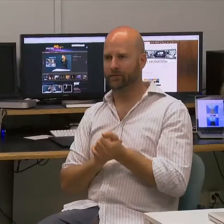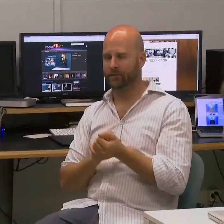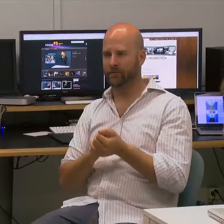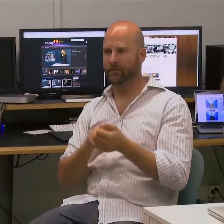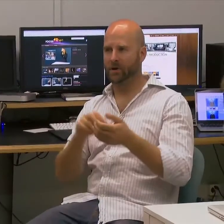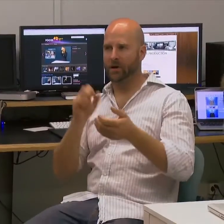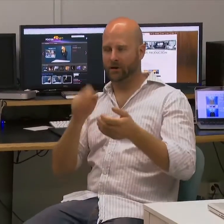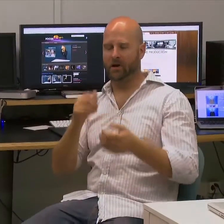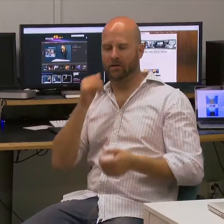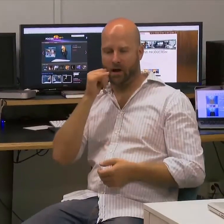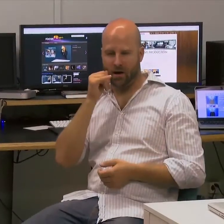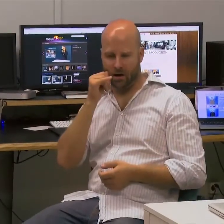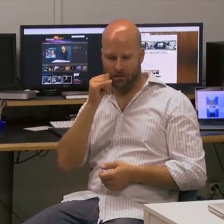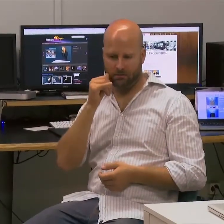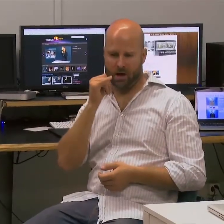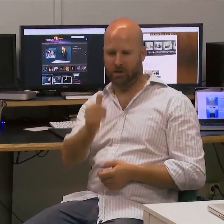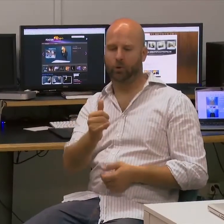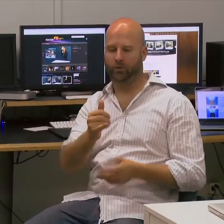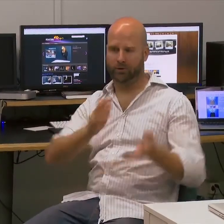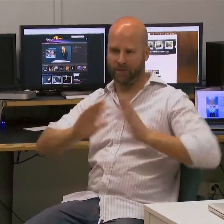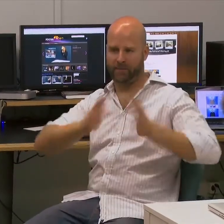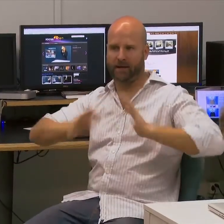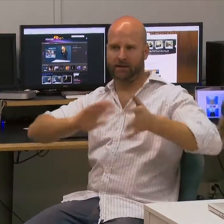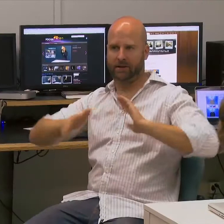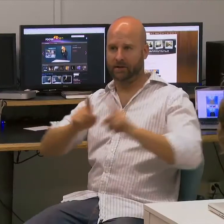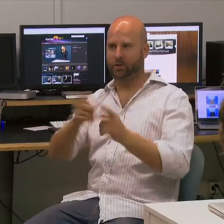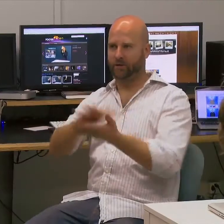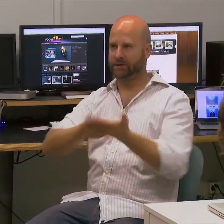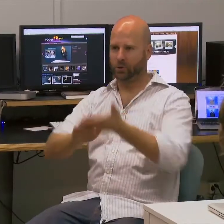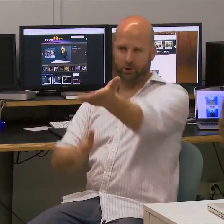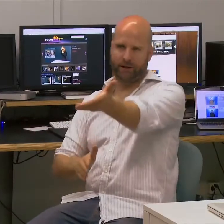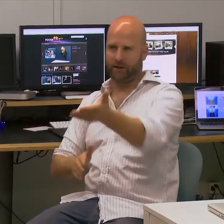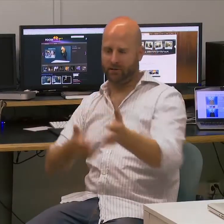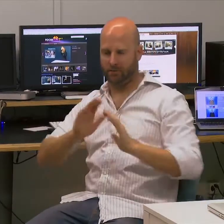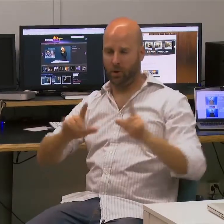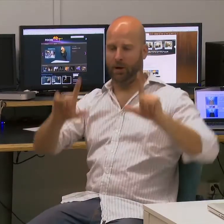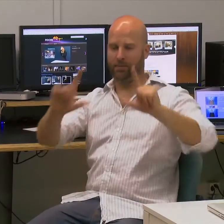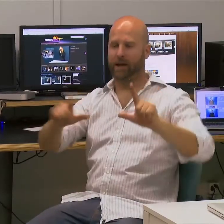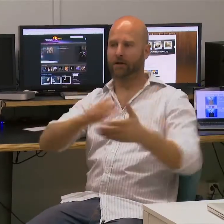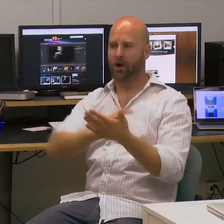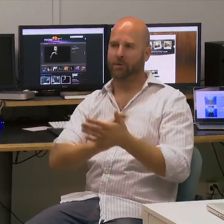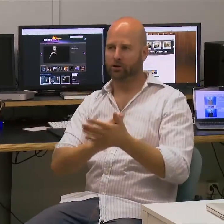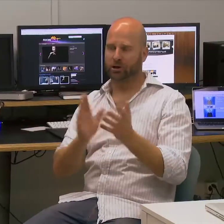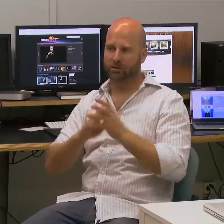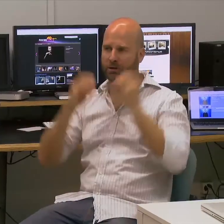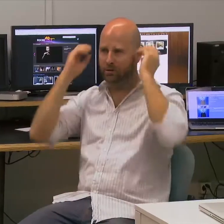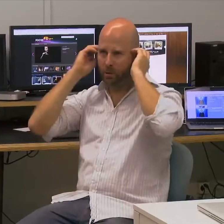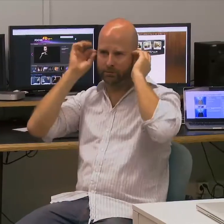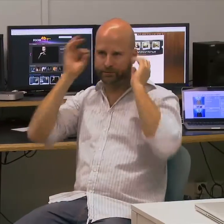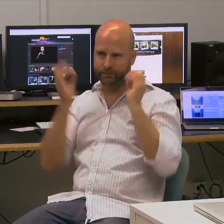Vermittlungszentrale. Da kann ich ja anrufen, das in Gebärdensprache geben. Und das ist genau gleich über den Laptop